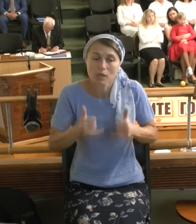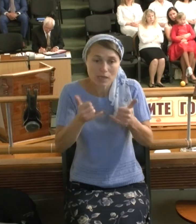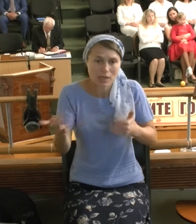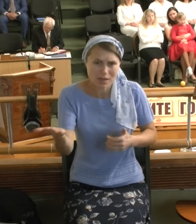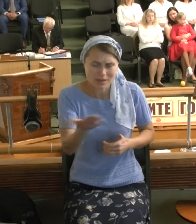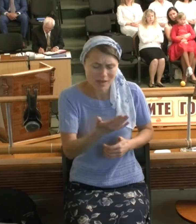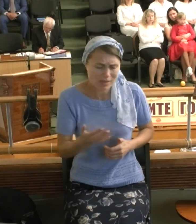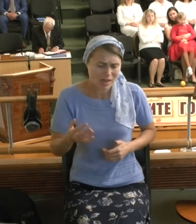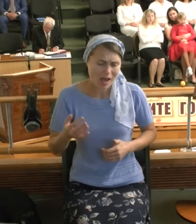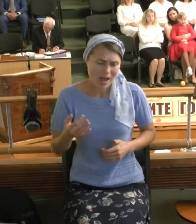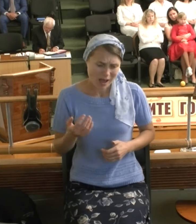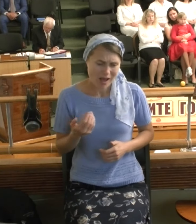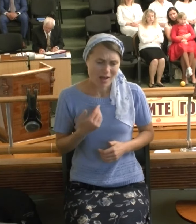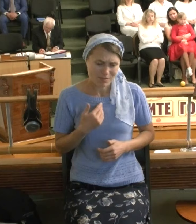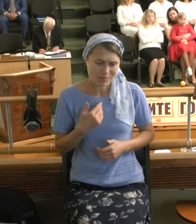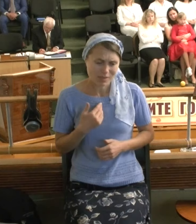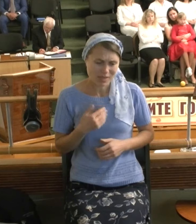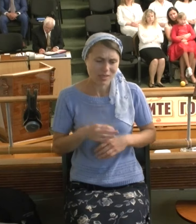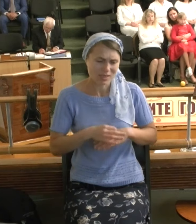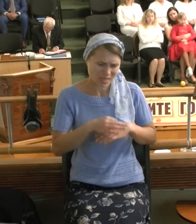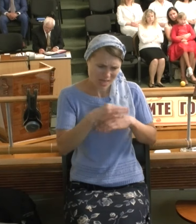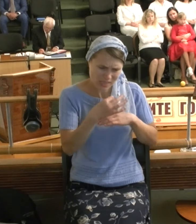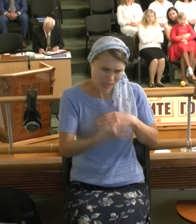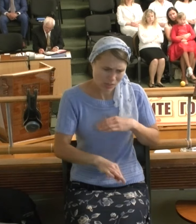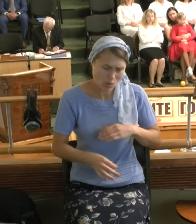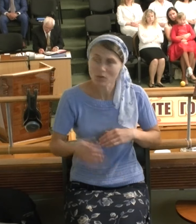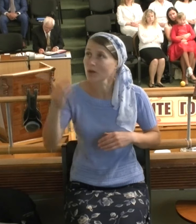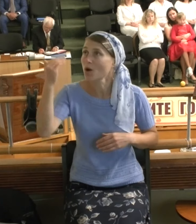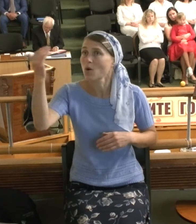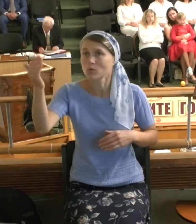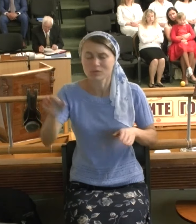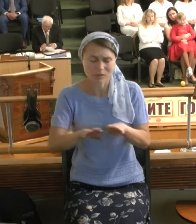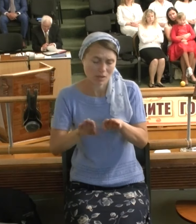по-прежнему жестоки, как он еще прощает нас.